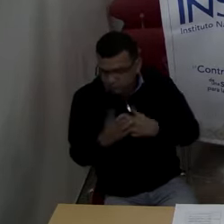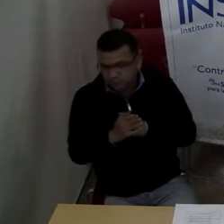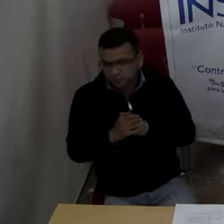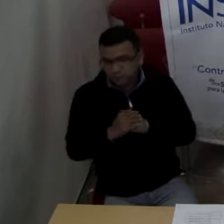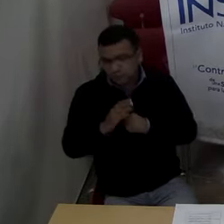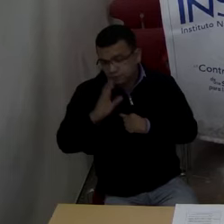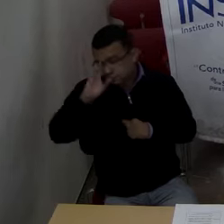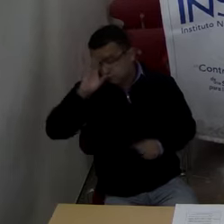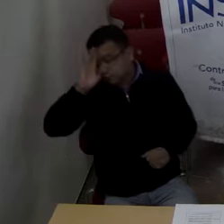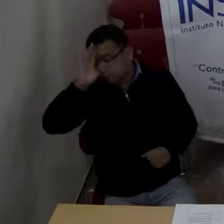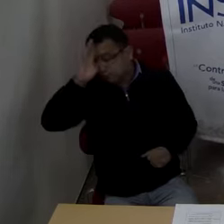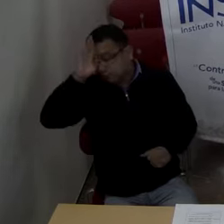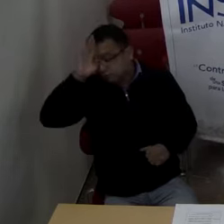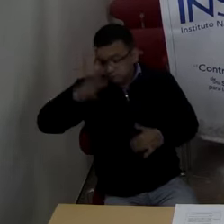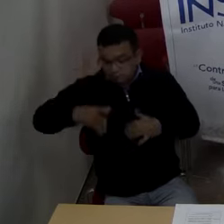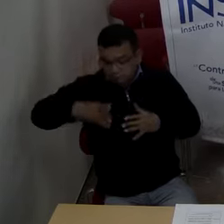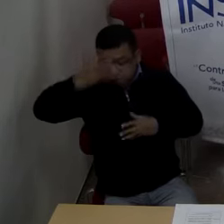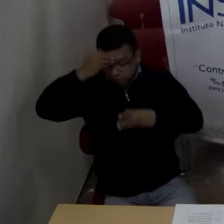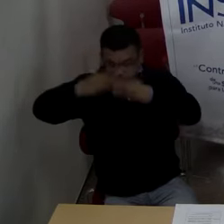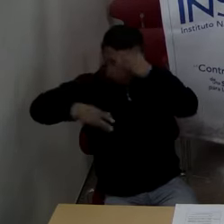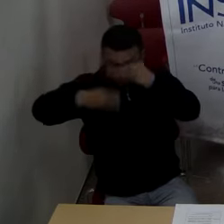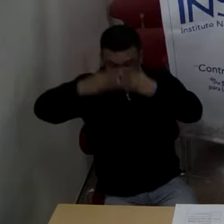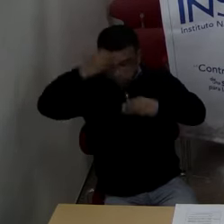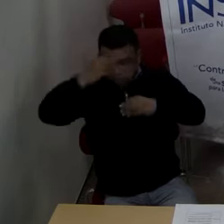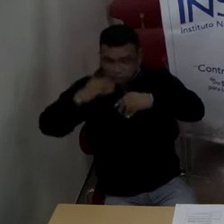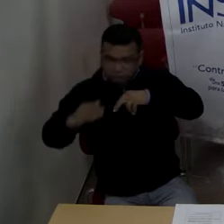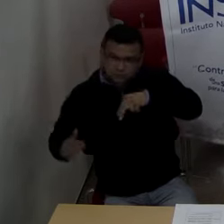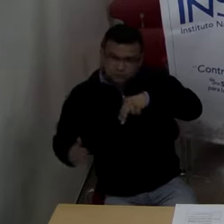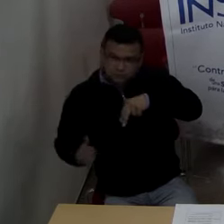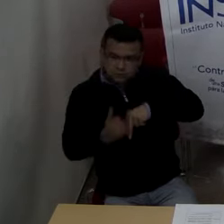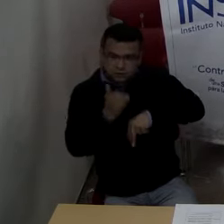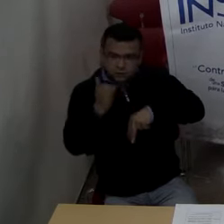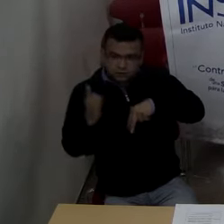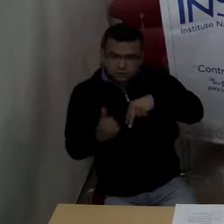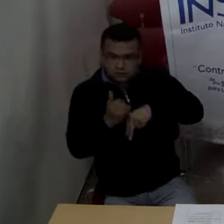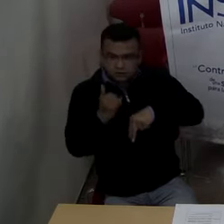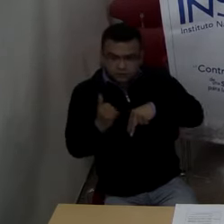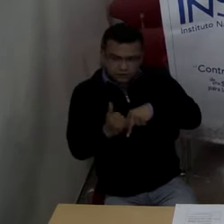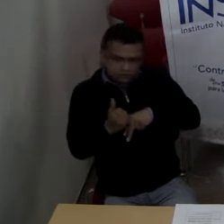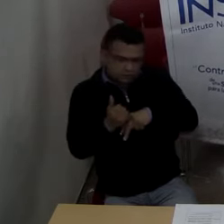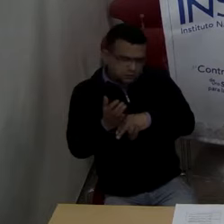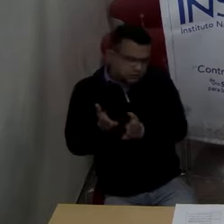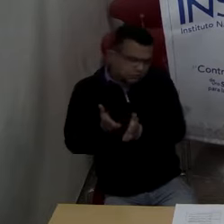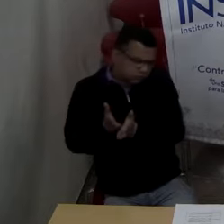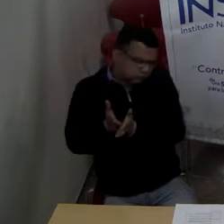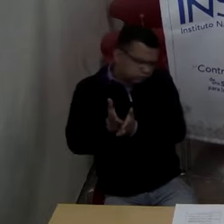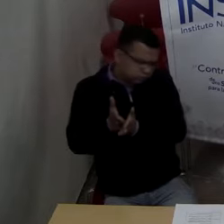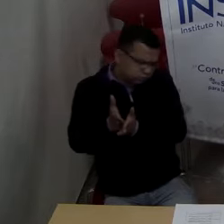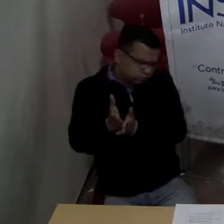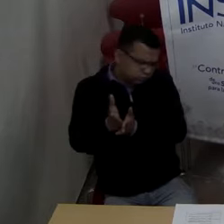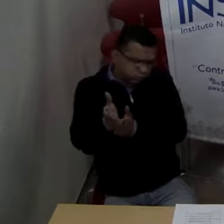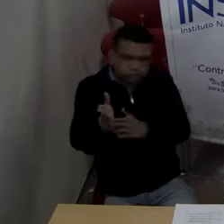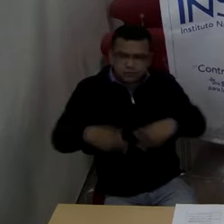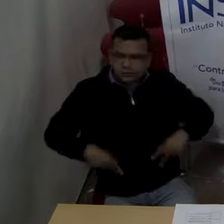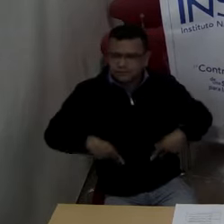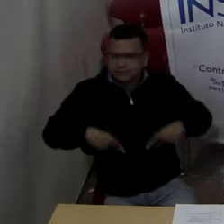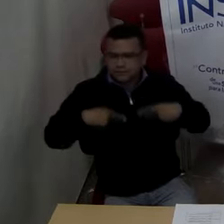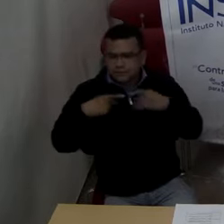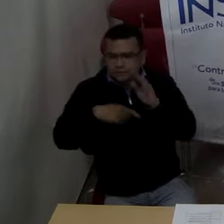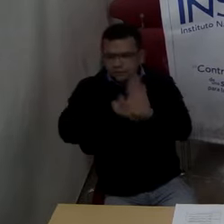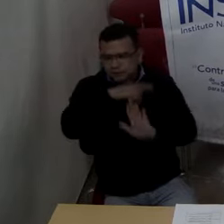hábitos básicamente se conservan para toda la vida o por toda la vida. Estas